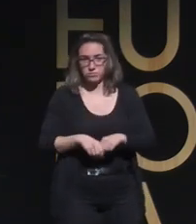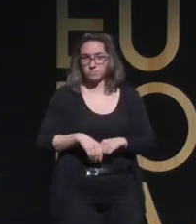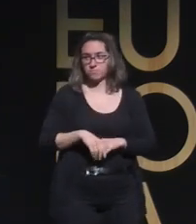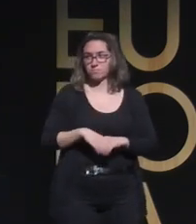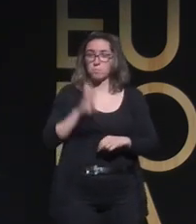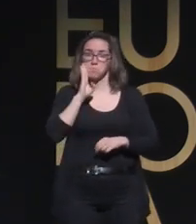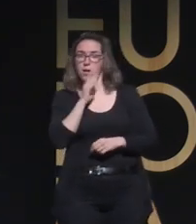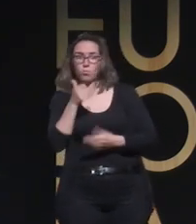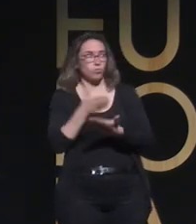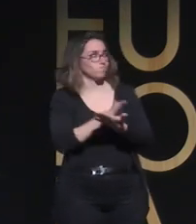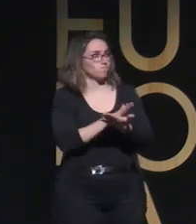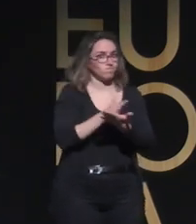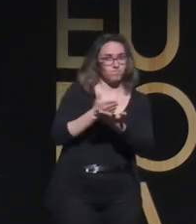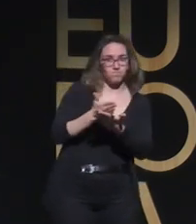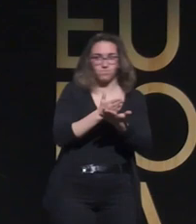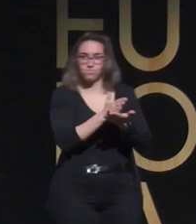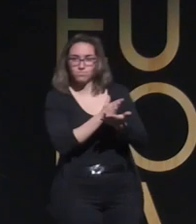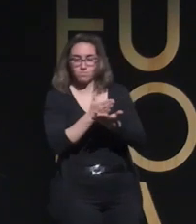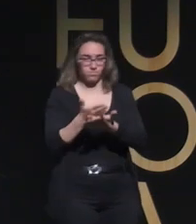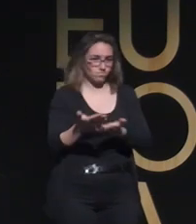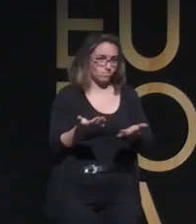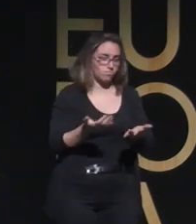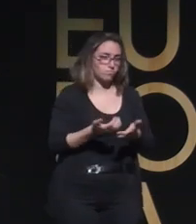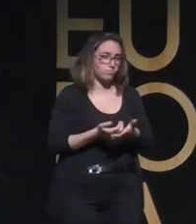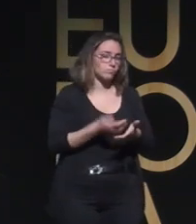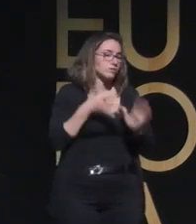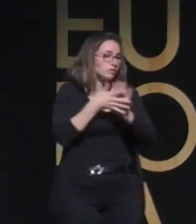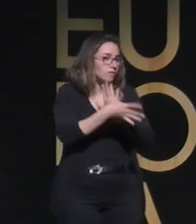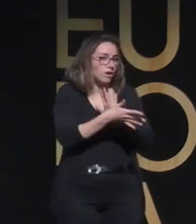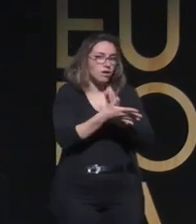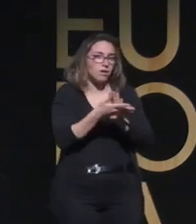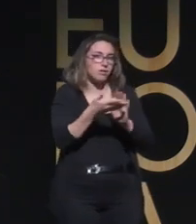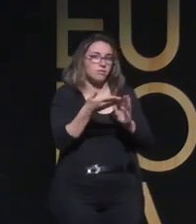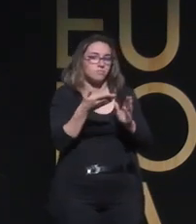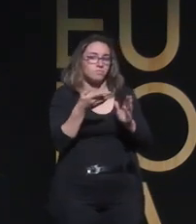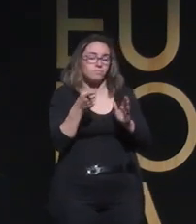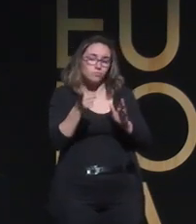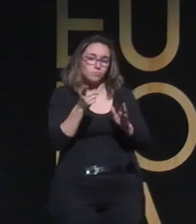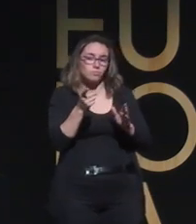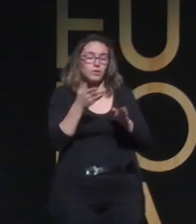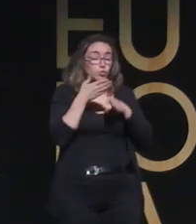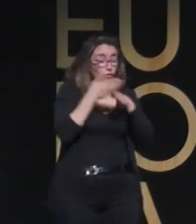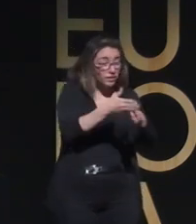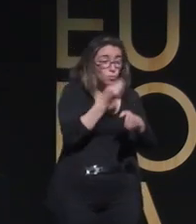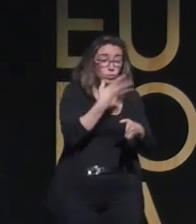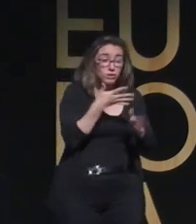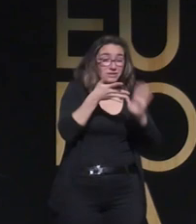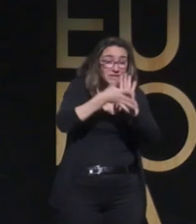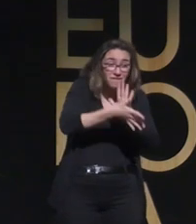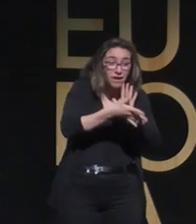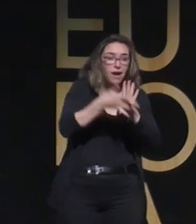Eso es estalón contra estalón, ¿no? Estalón con estalón. Yeah. Entonces, no es suficientemente bueno. No sé si me explico. Yeah. Ser suficientemente bueno significa